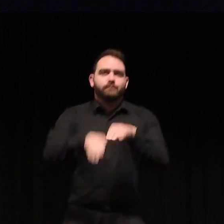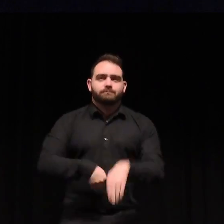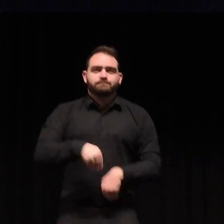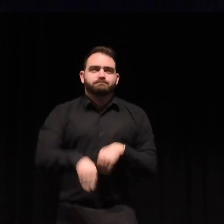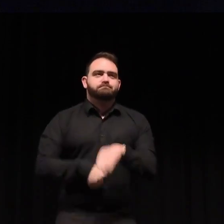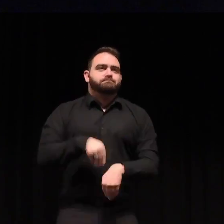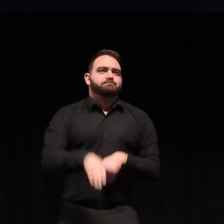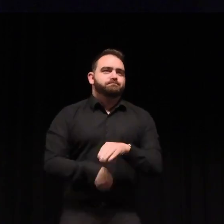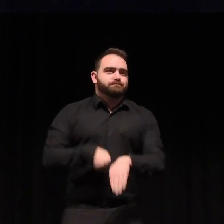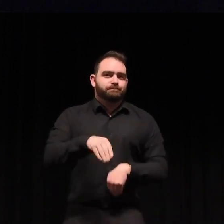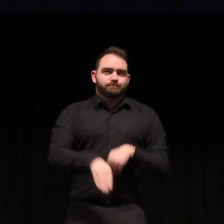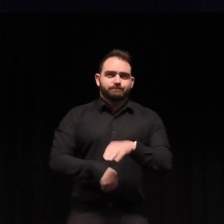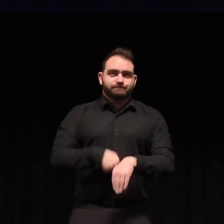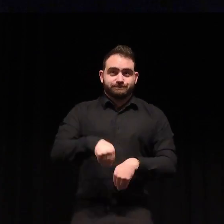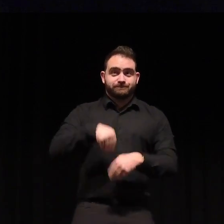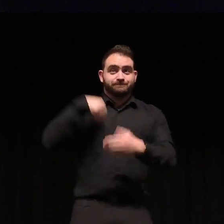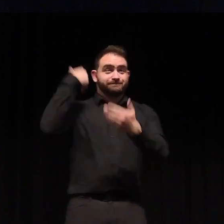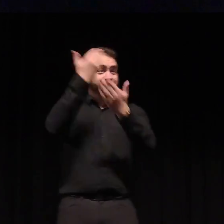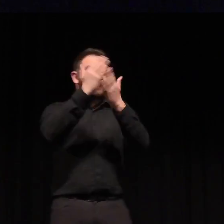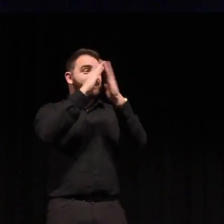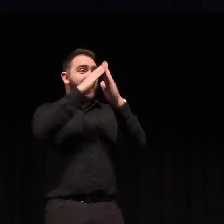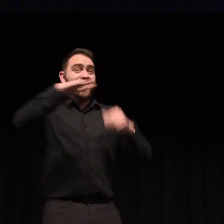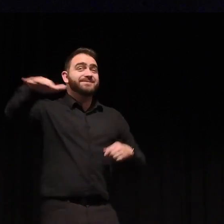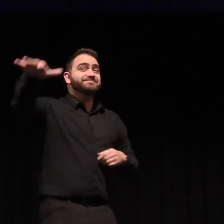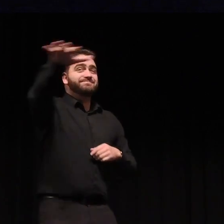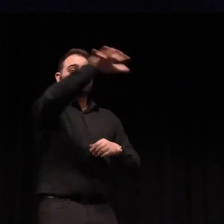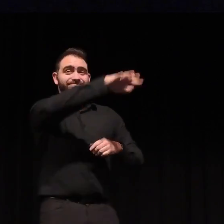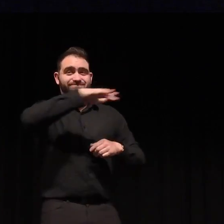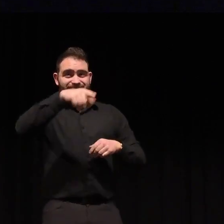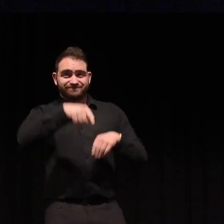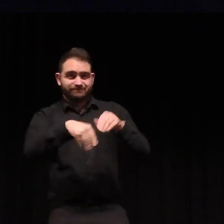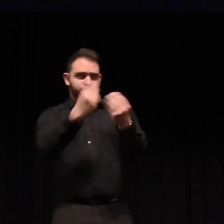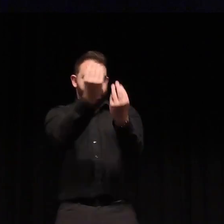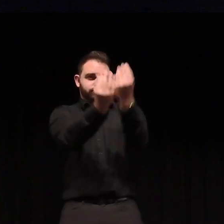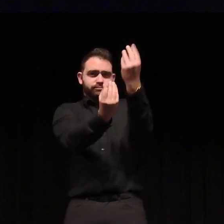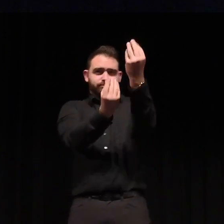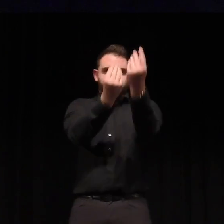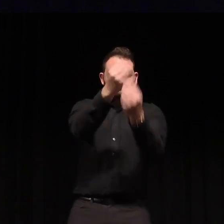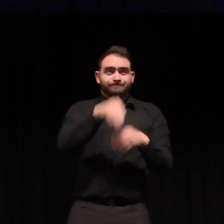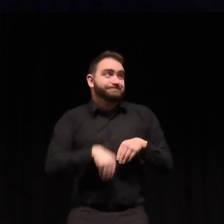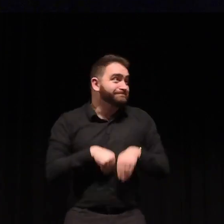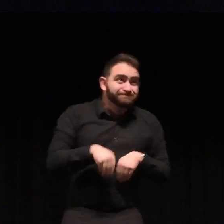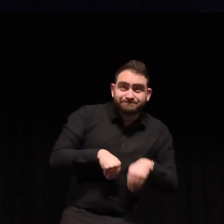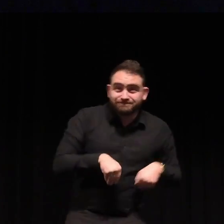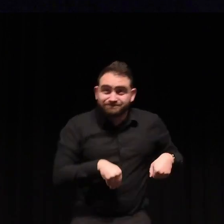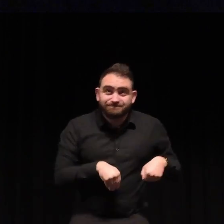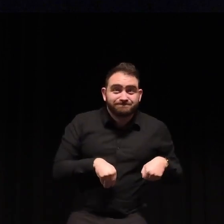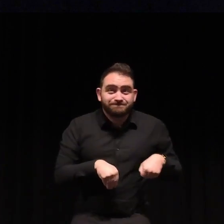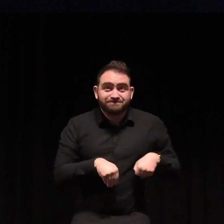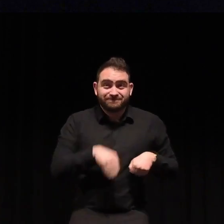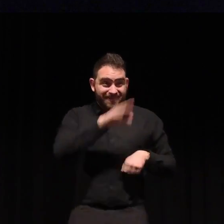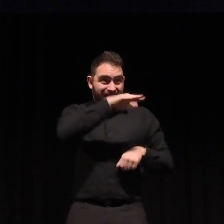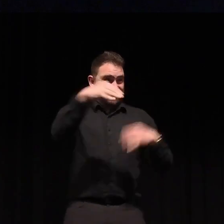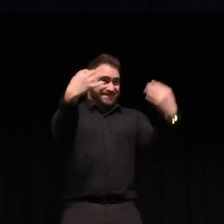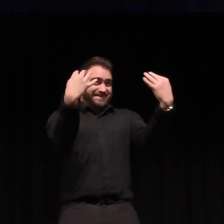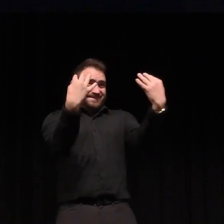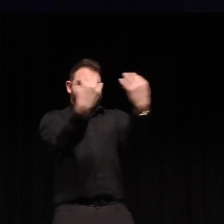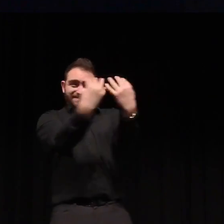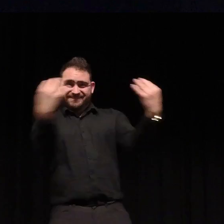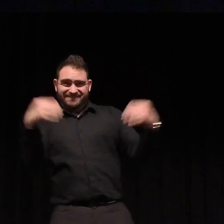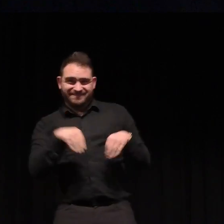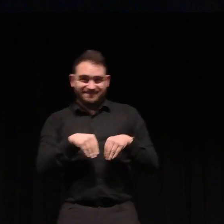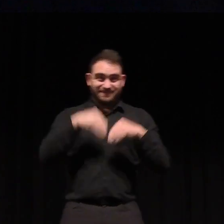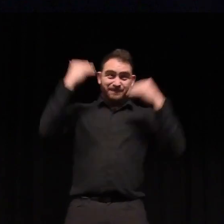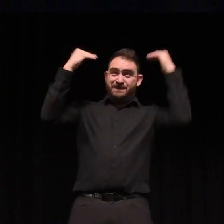Là, il est allé au village. Il est allé devant le feu. Il a réuni tous les enfants. Il a réuni tous les